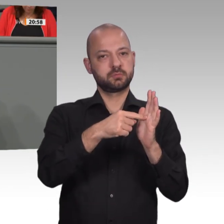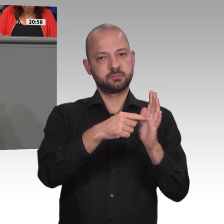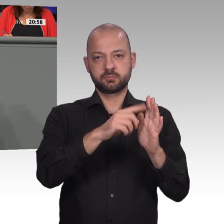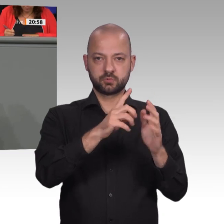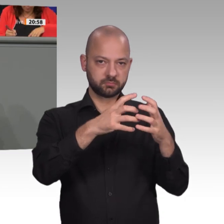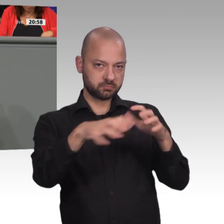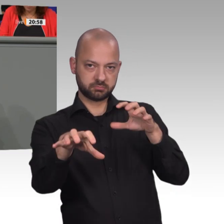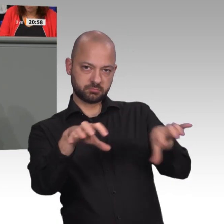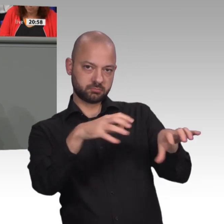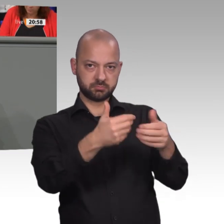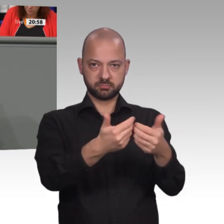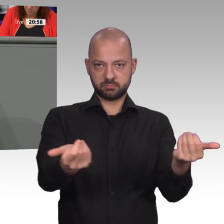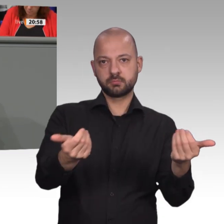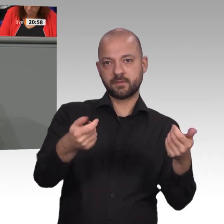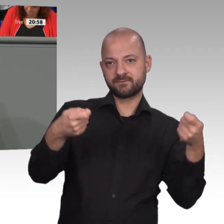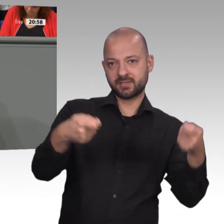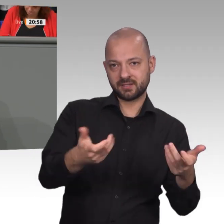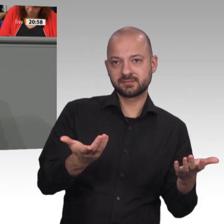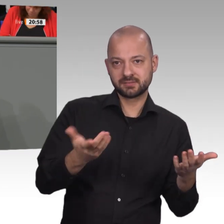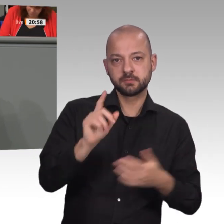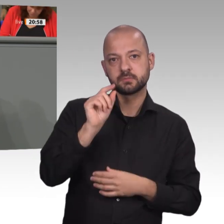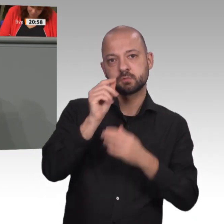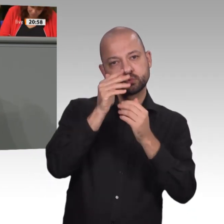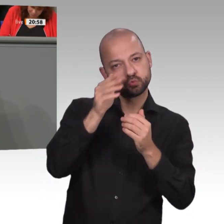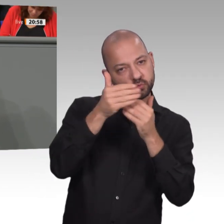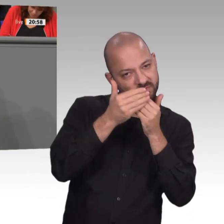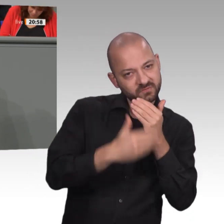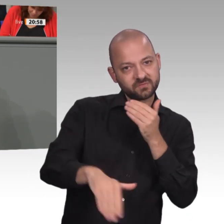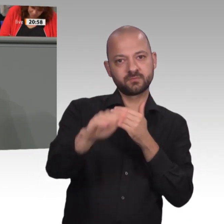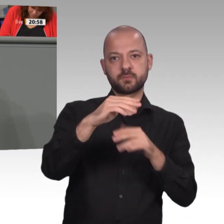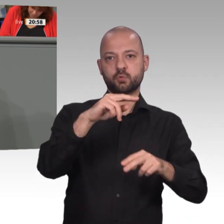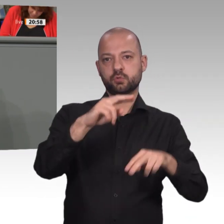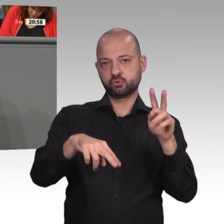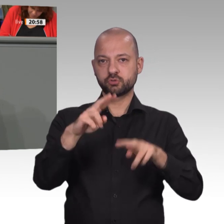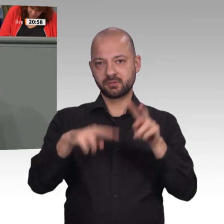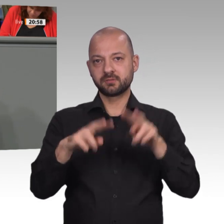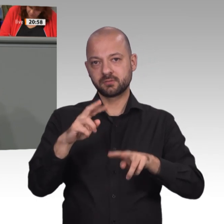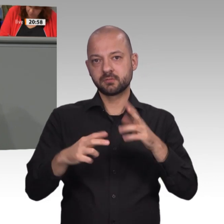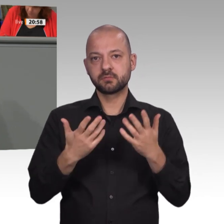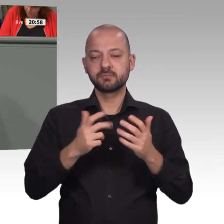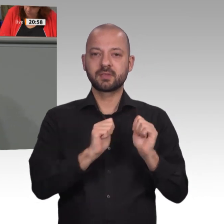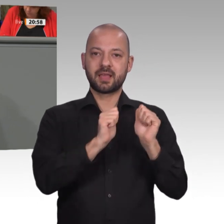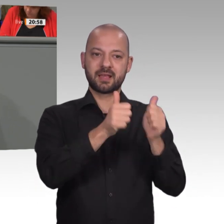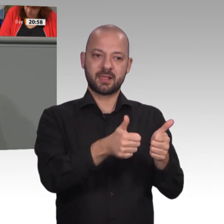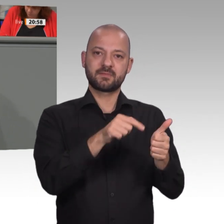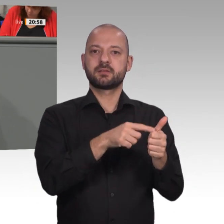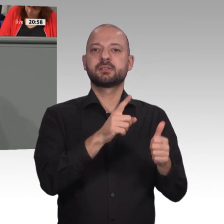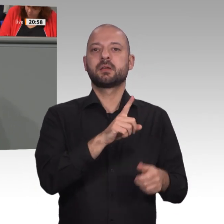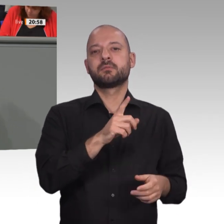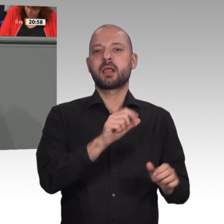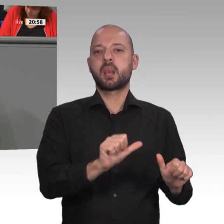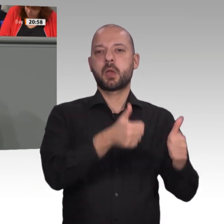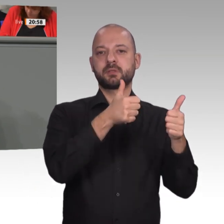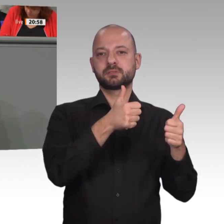des Lebens bei freier Wahl der Wohnform. Welche Unterstützung dabei ein Mensch mit Behinderung erfährt, soll also